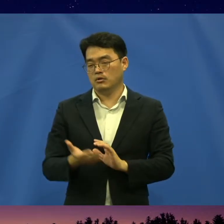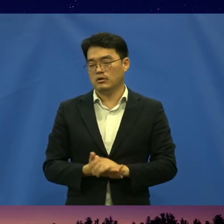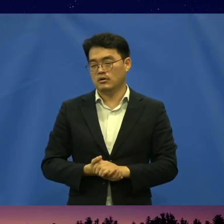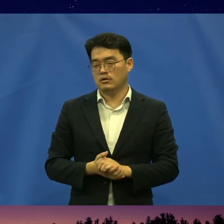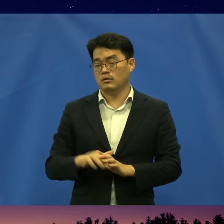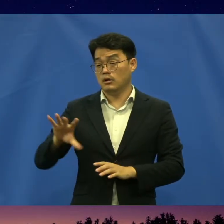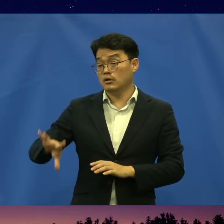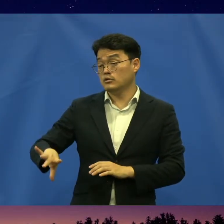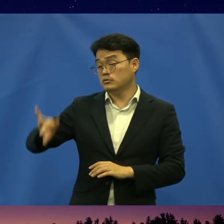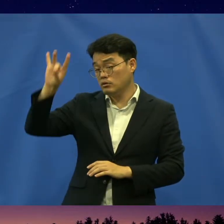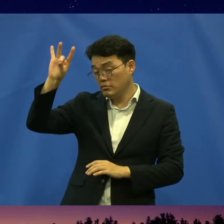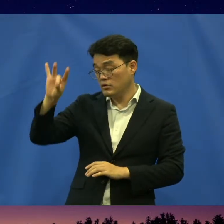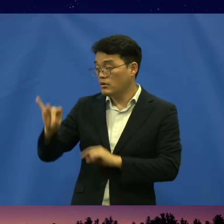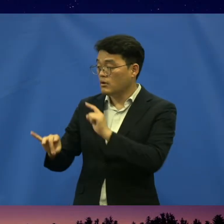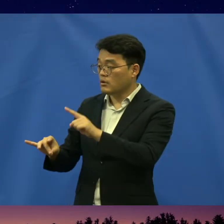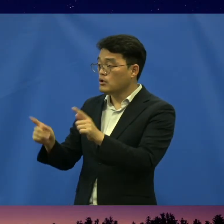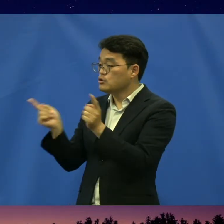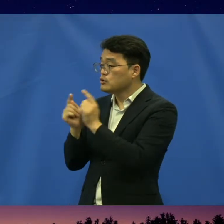기정사실이 되어버려요.